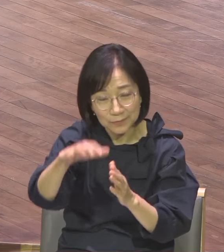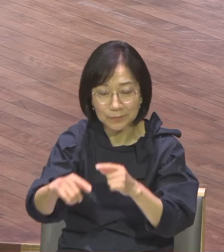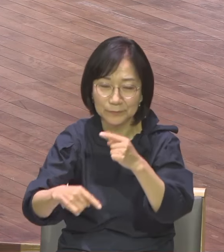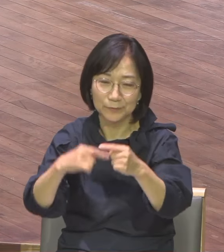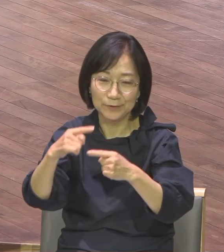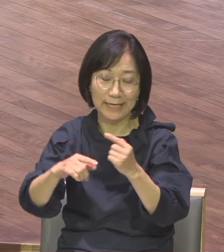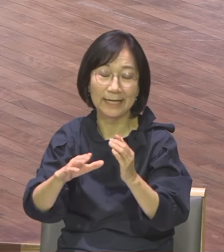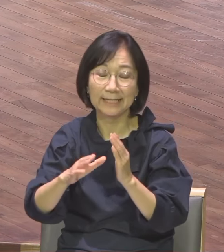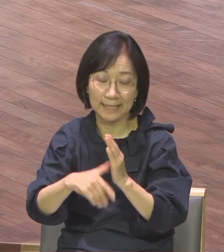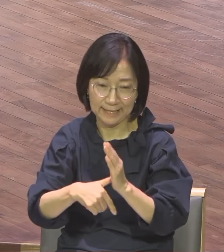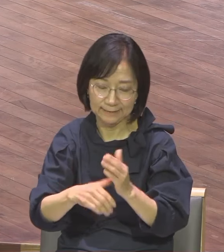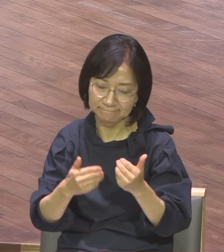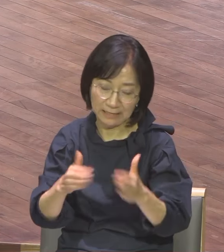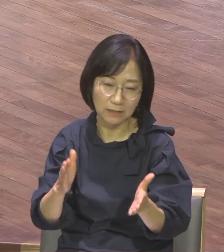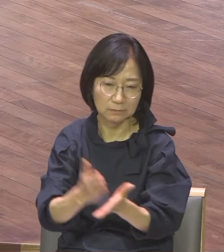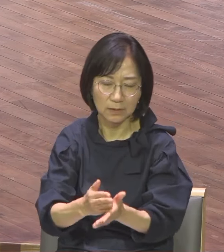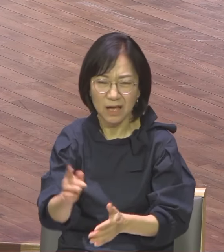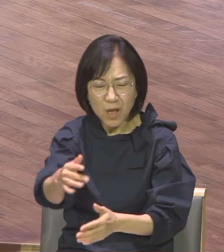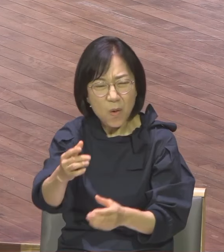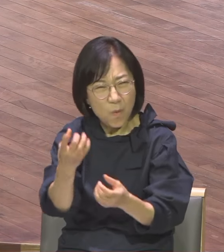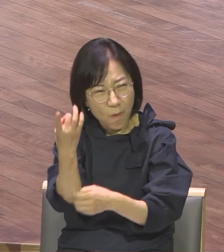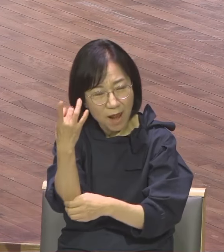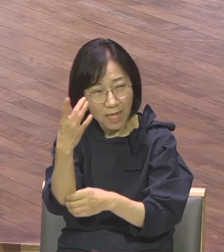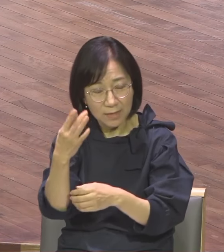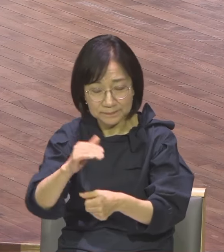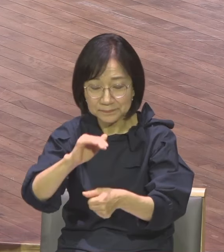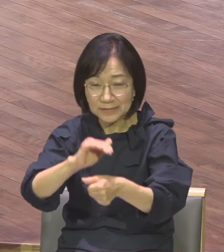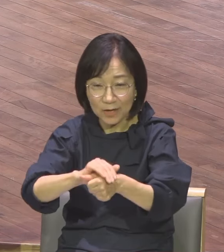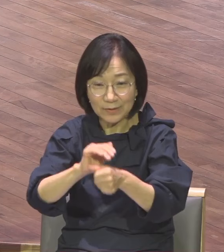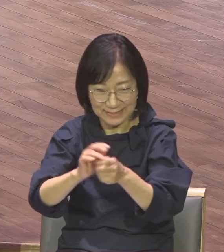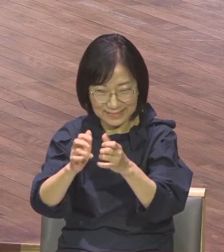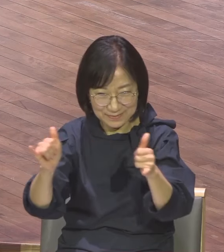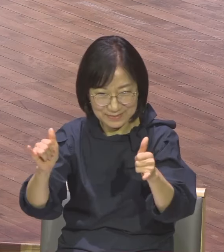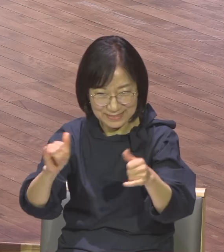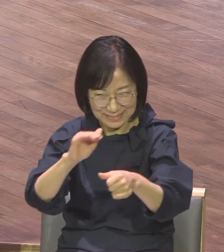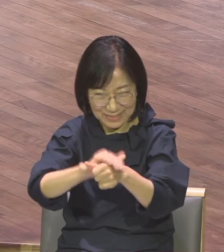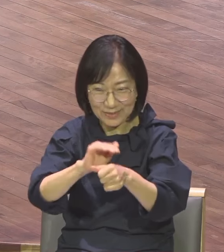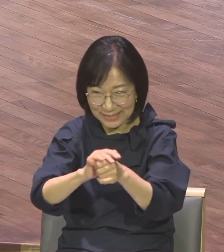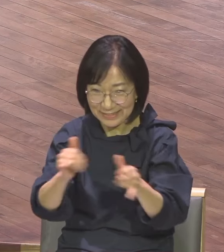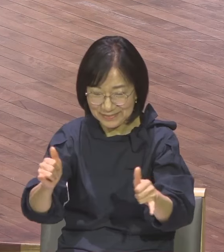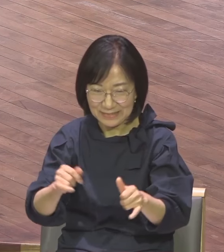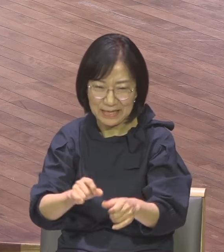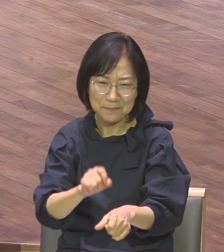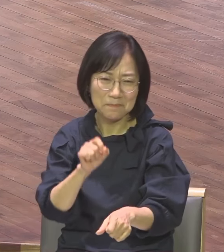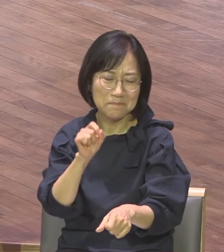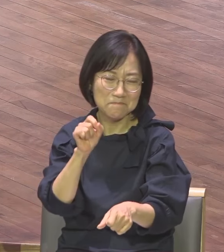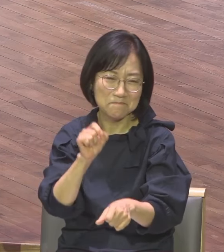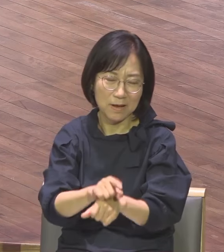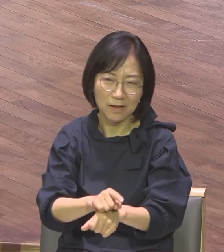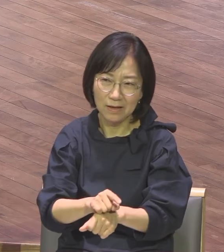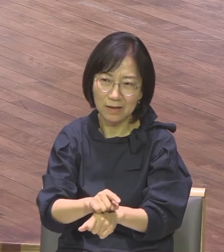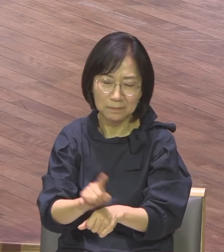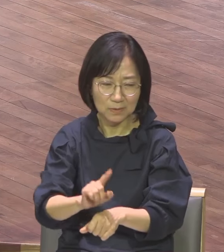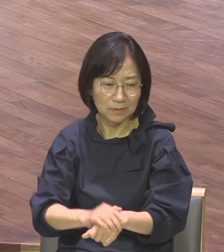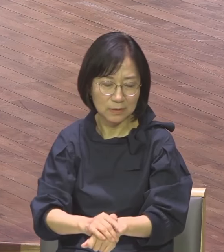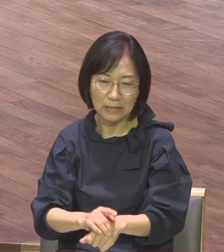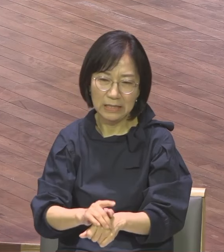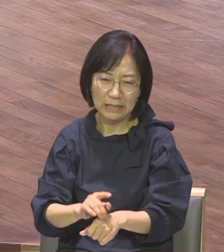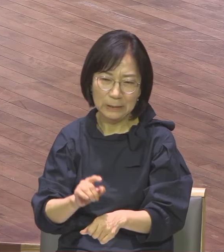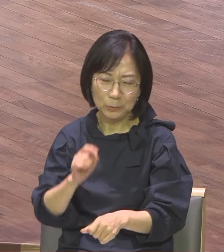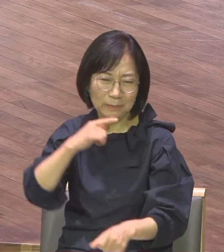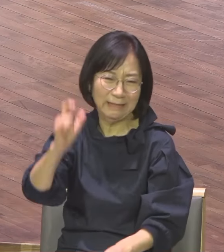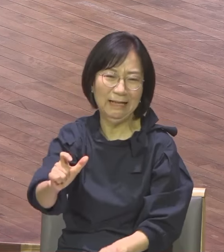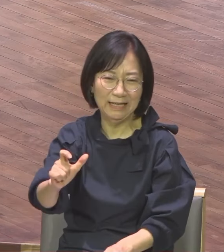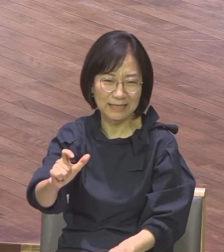표현할 때 경상도 사람들은 직선적이 좀 직언을 바로 이렇게 좀 이렇게 서론 없이 본론 들어갈 때 많고 표현이